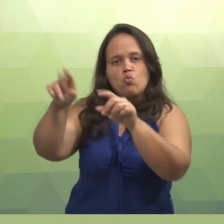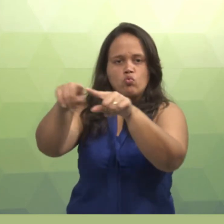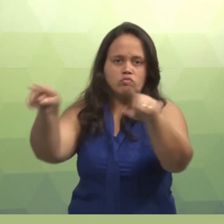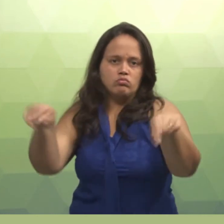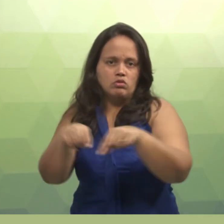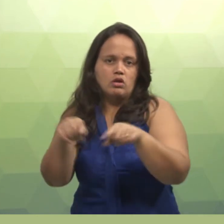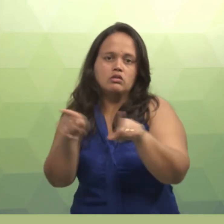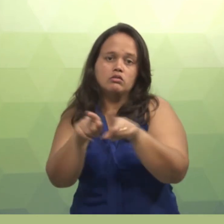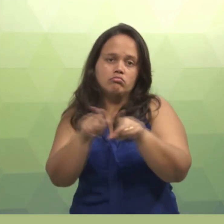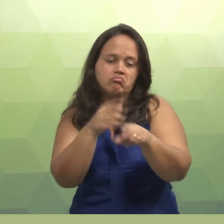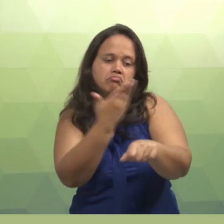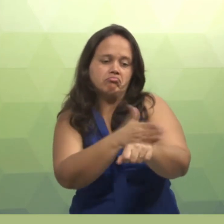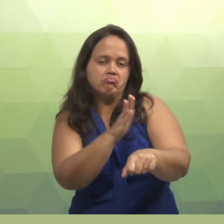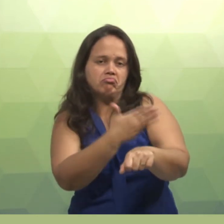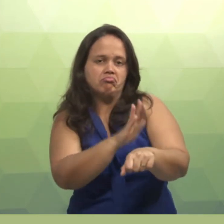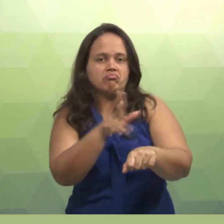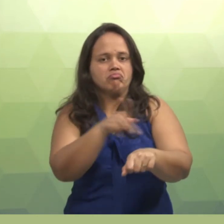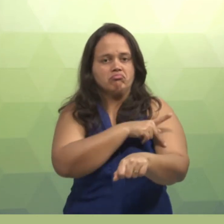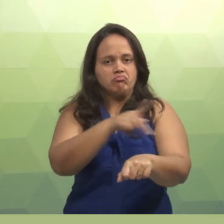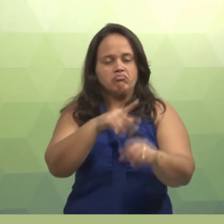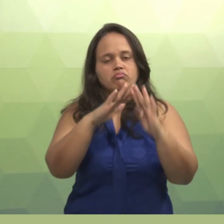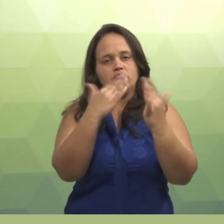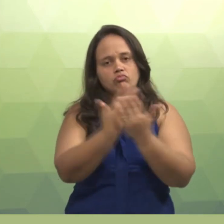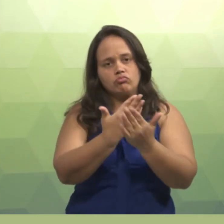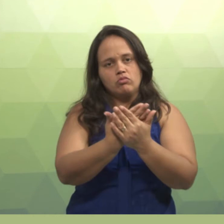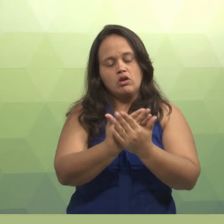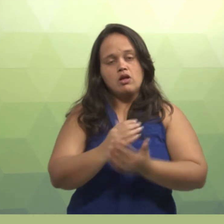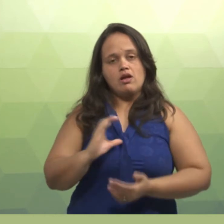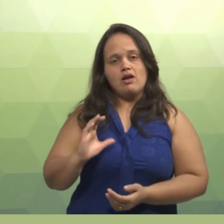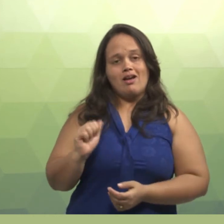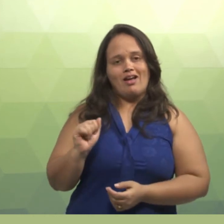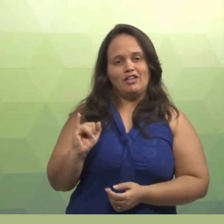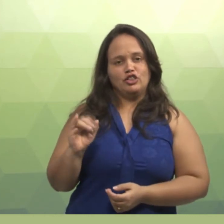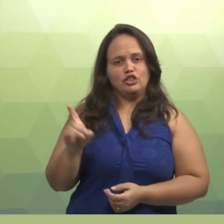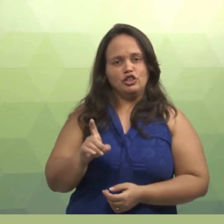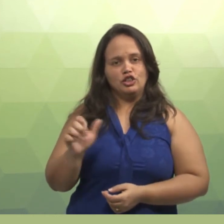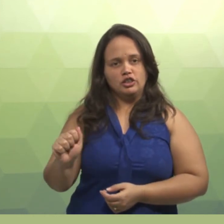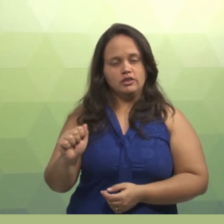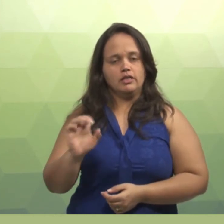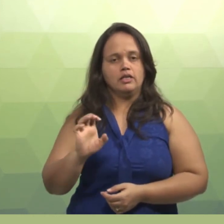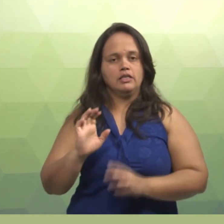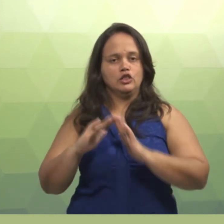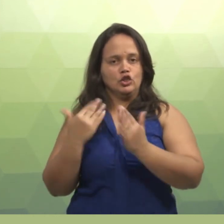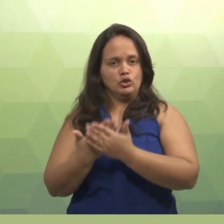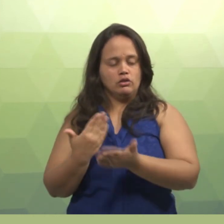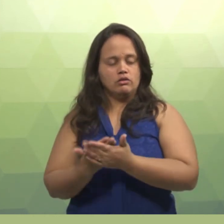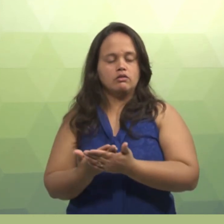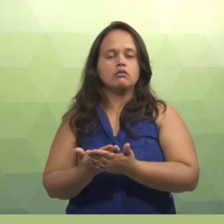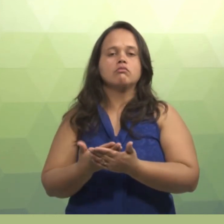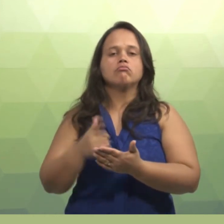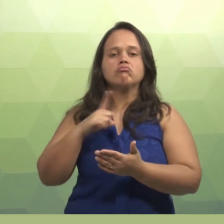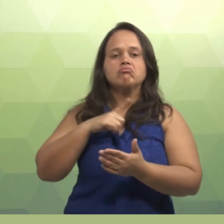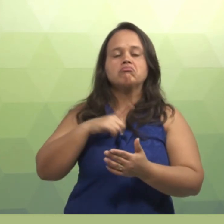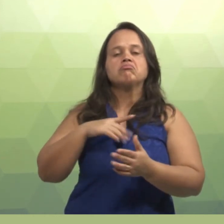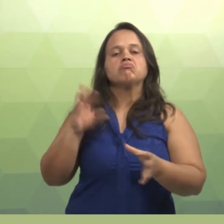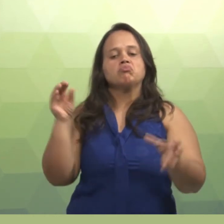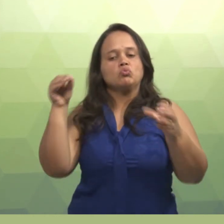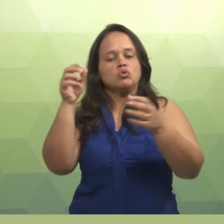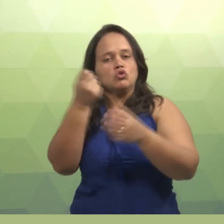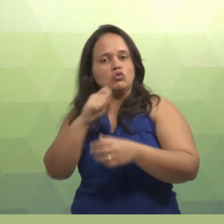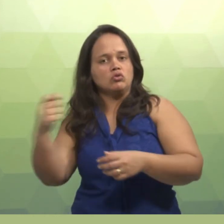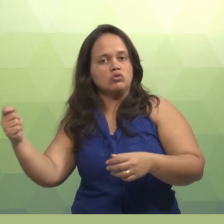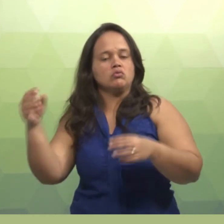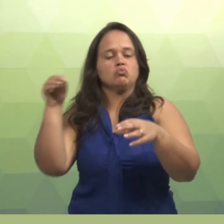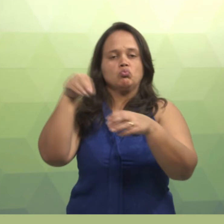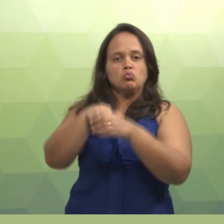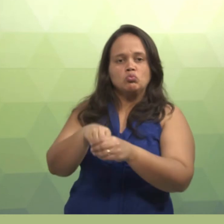turmas e a própria prática pedagógica da escola. Já a Caixa Escolar é uma associação civil com